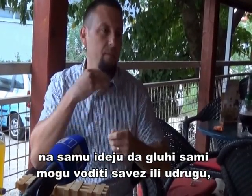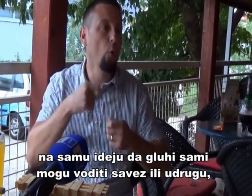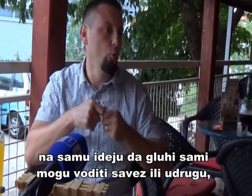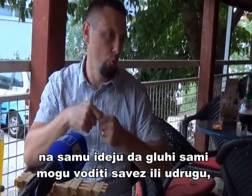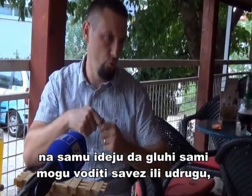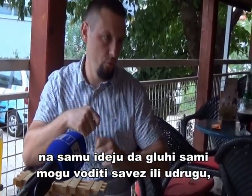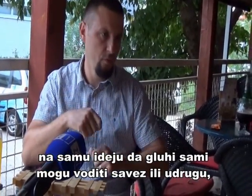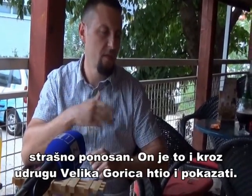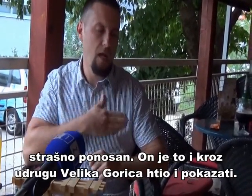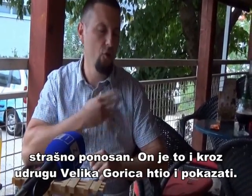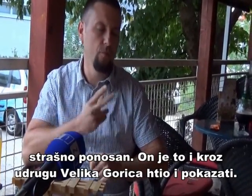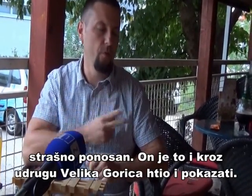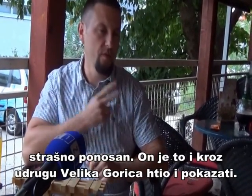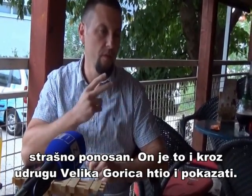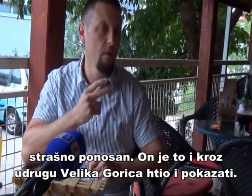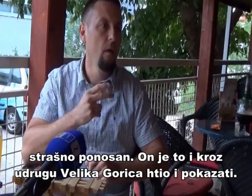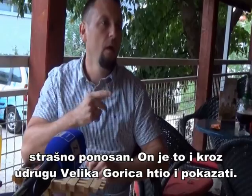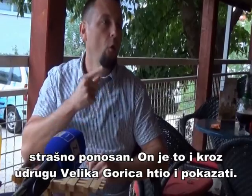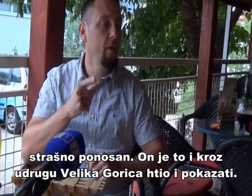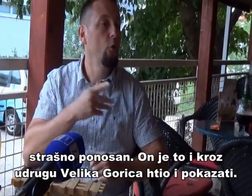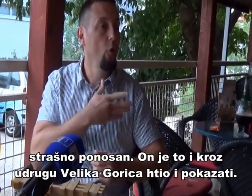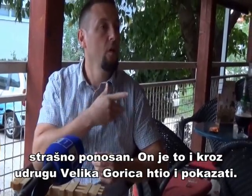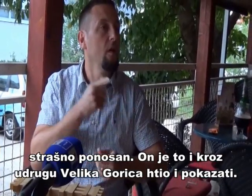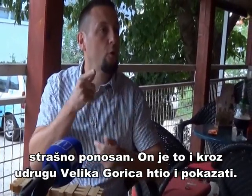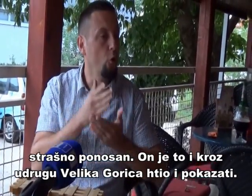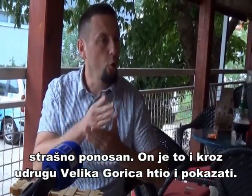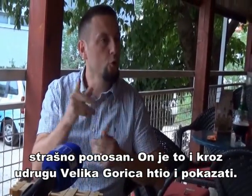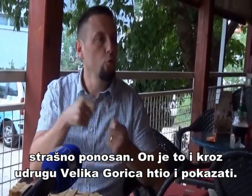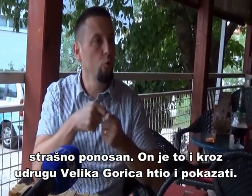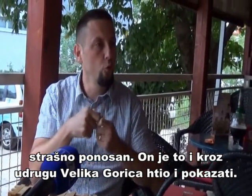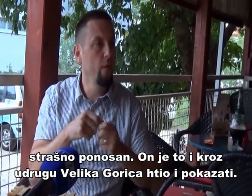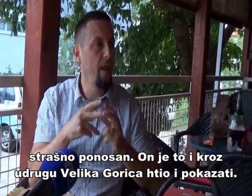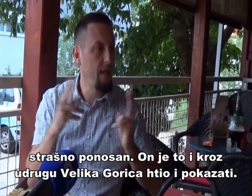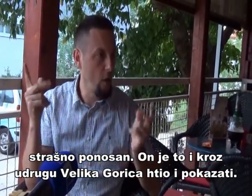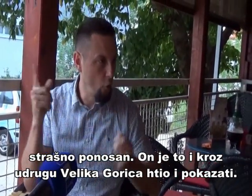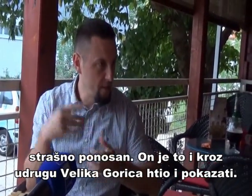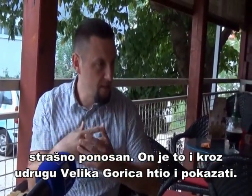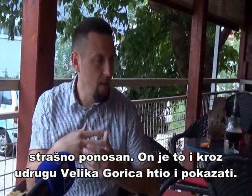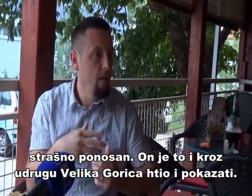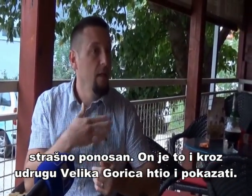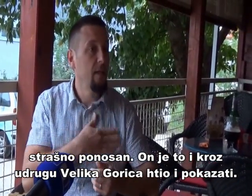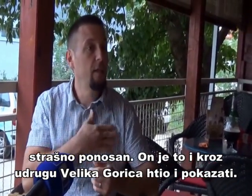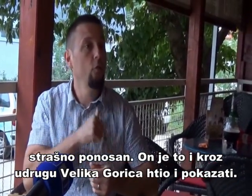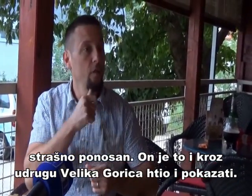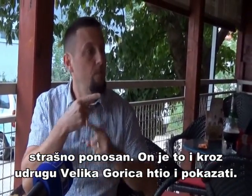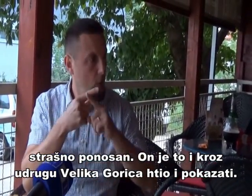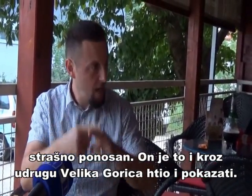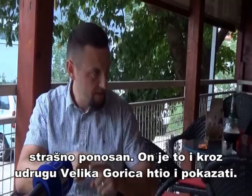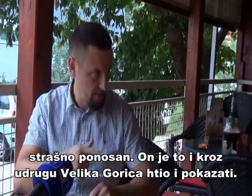bilo udrugu. Strašno ponosan. On je to kroz udrugu Velika Gorica htio i pokazati.